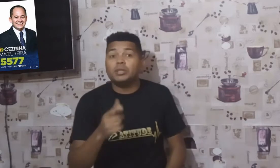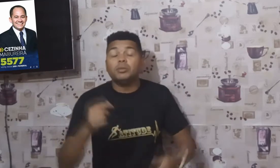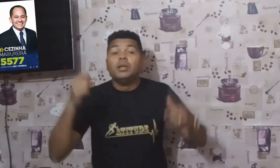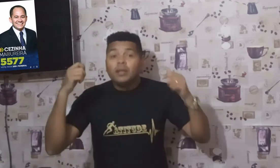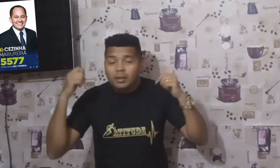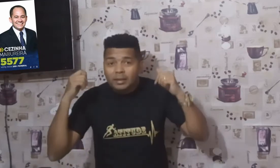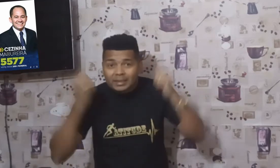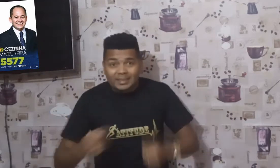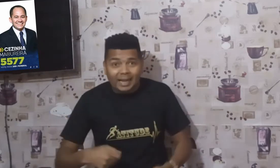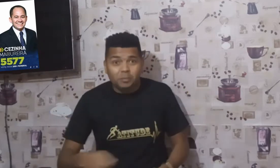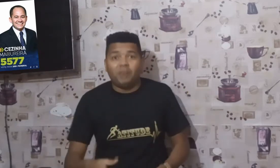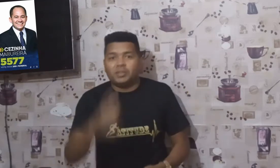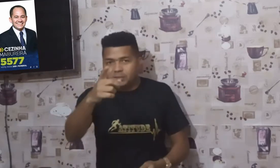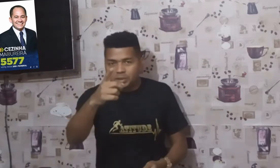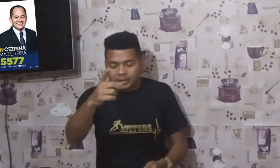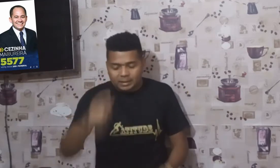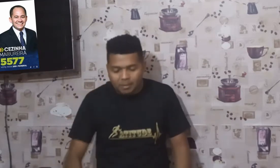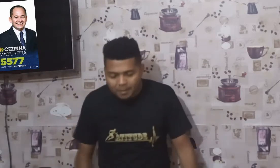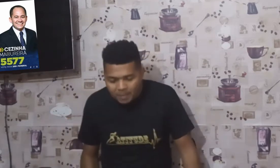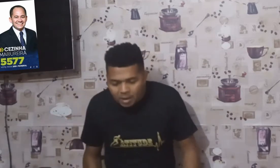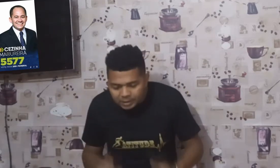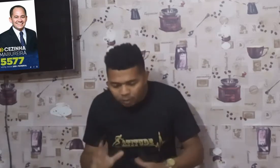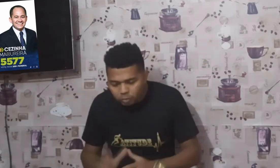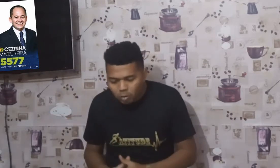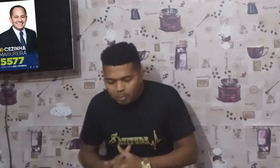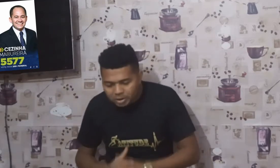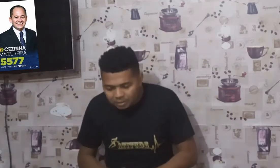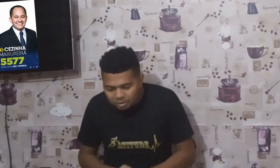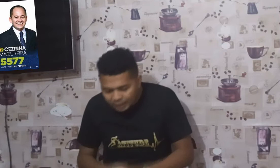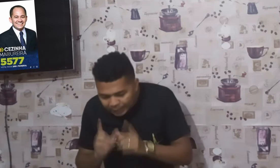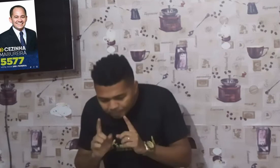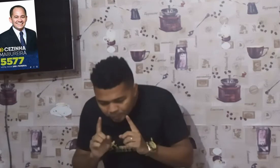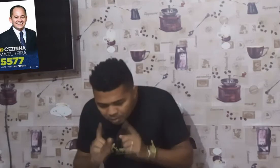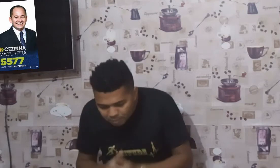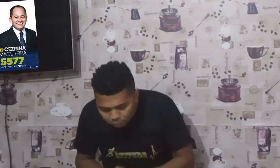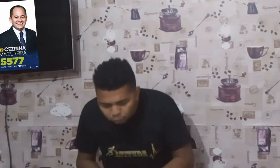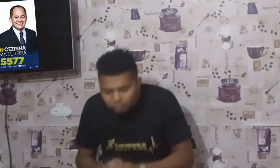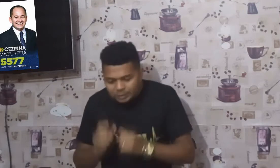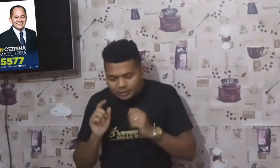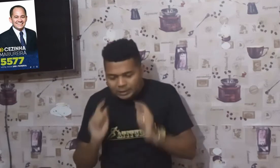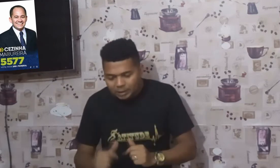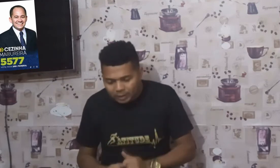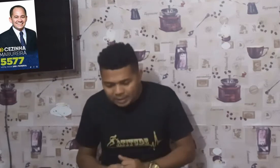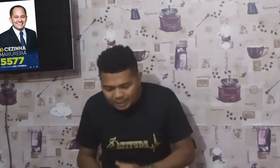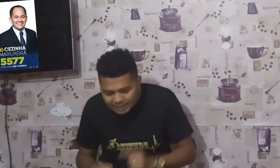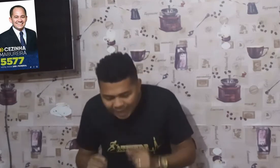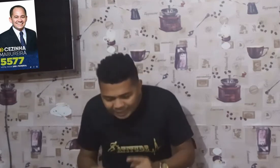isso listado para vocês, se você quiser saber. Segundo, projeto de lei de 1053,